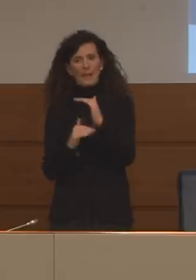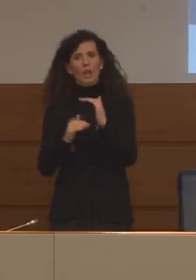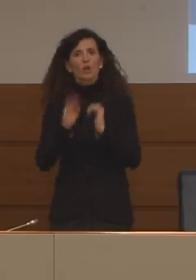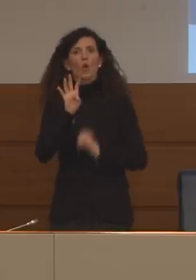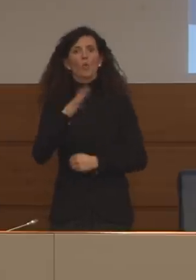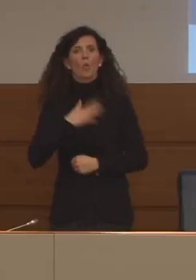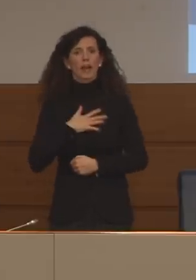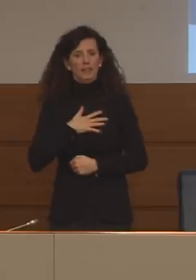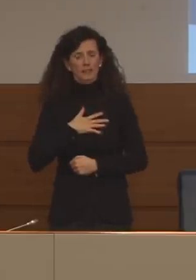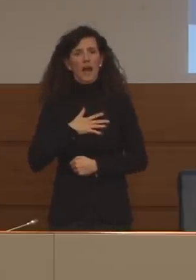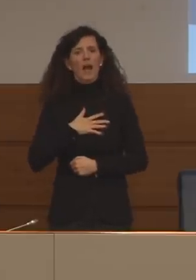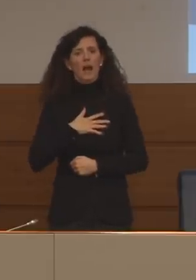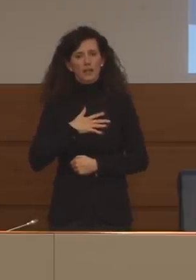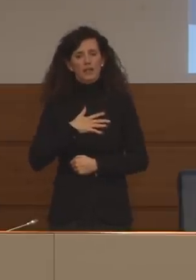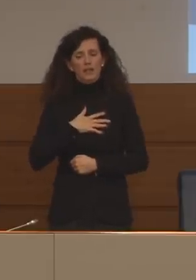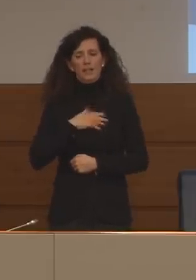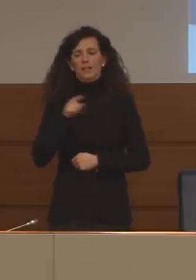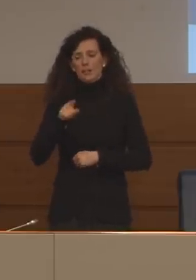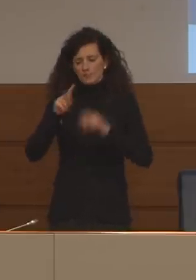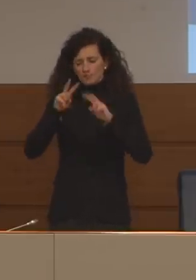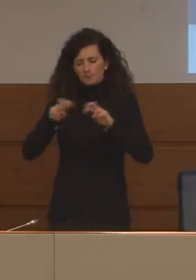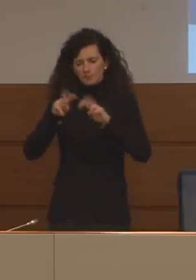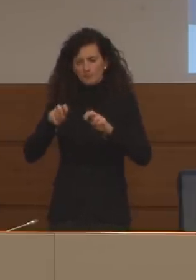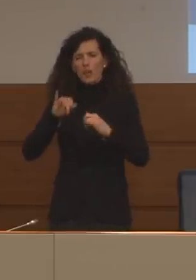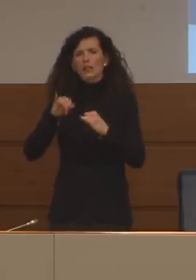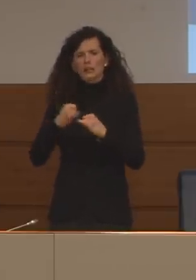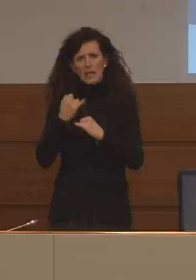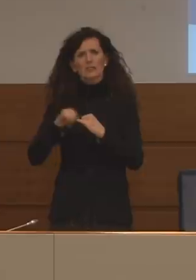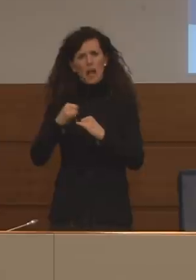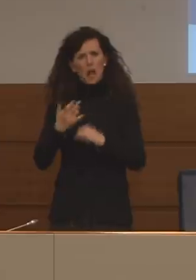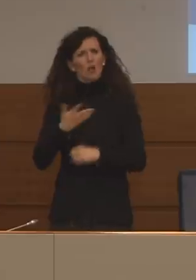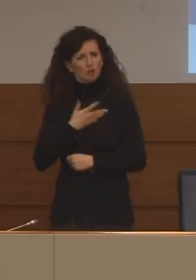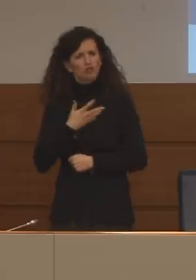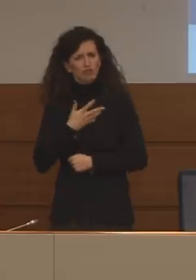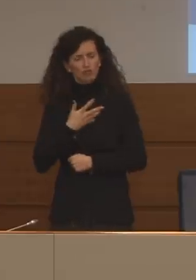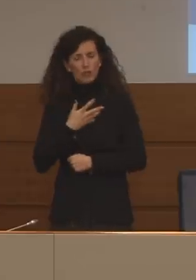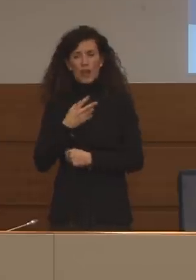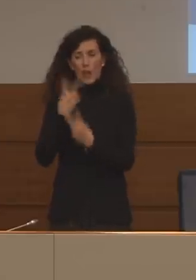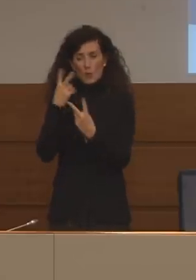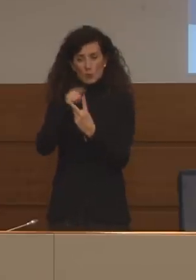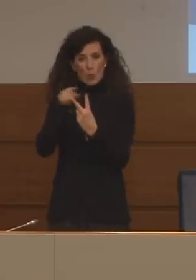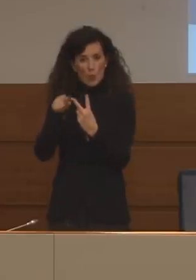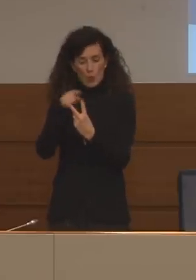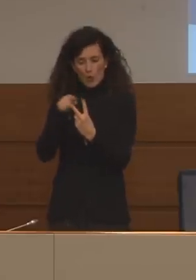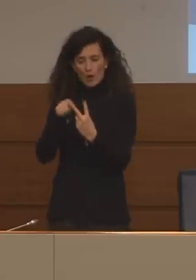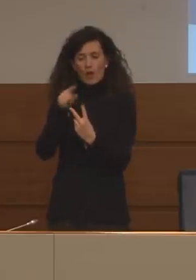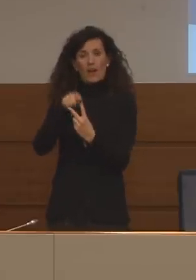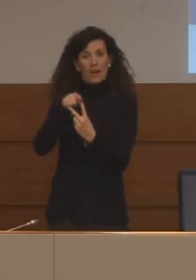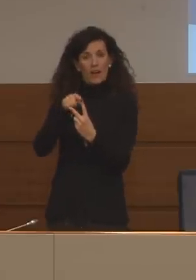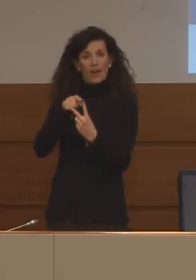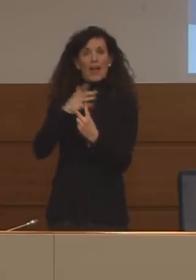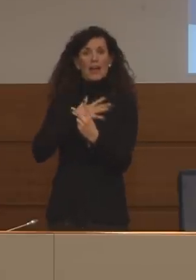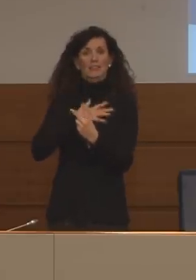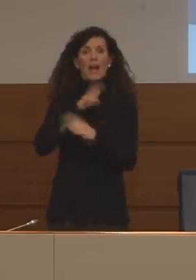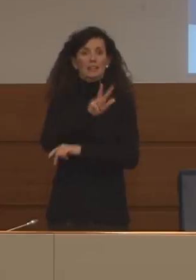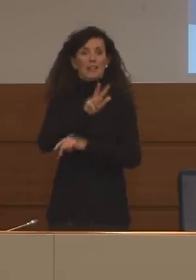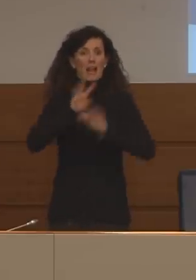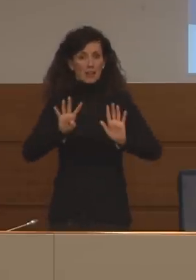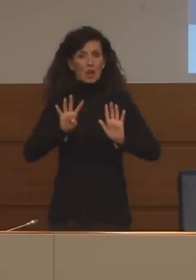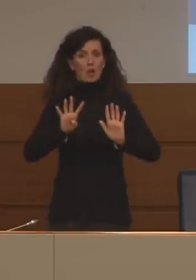anni abbiamo dei dettagli nel senso che una di queste persone aveva 39 anni